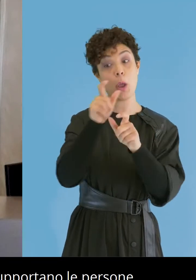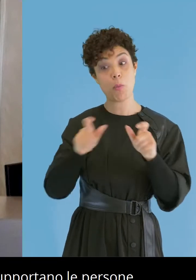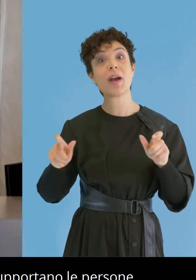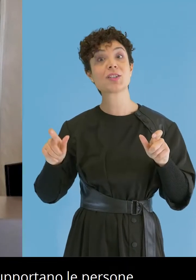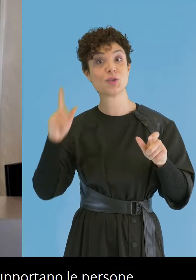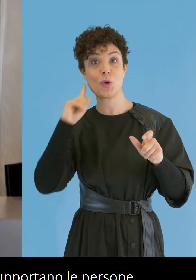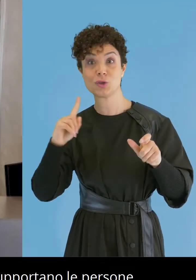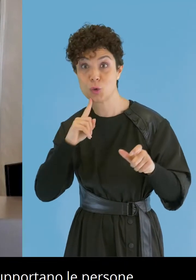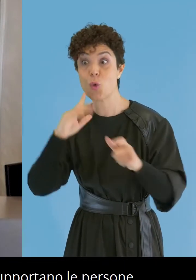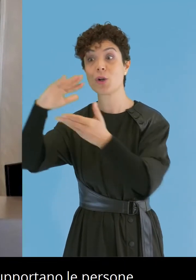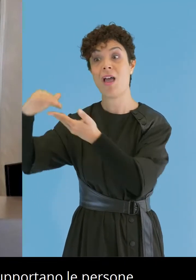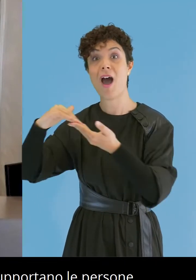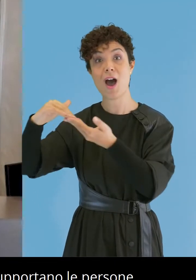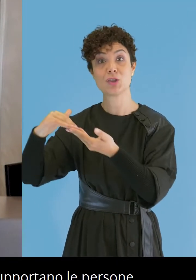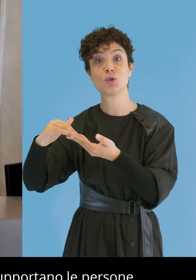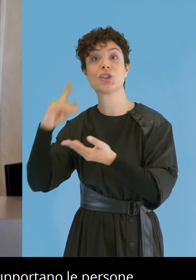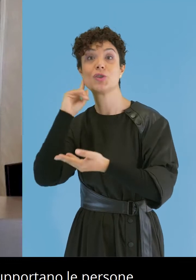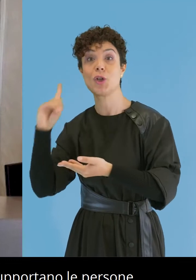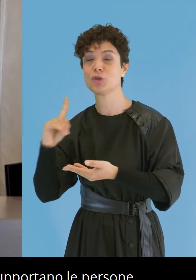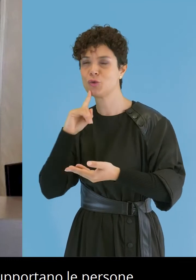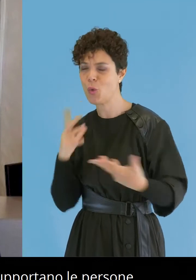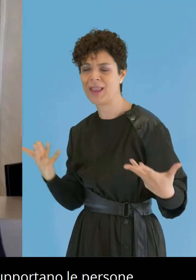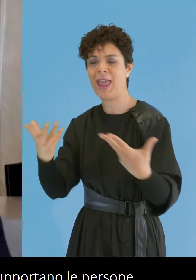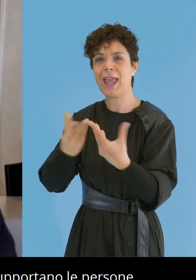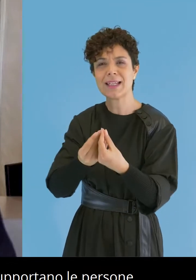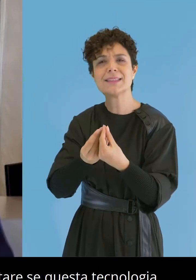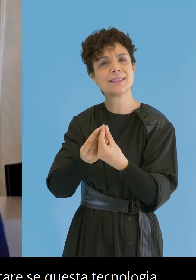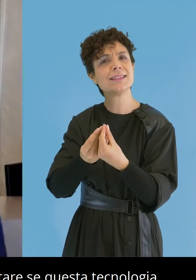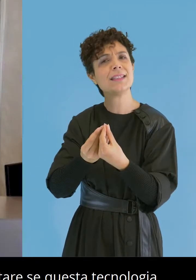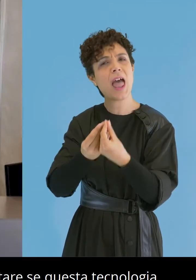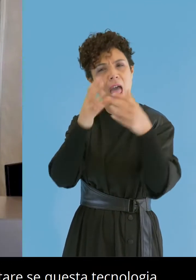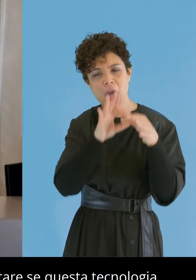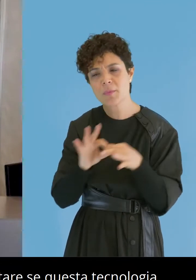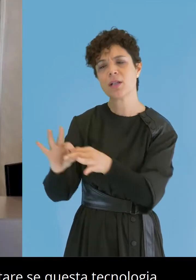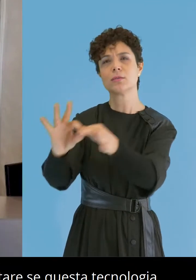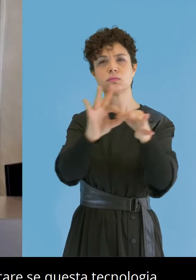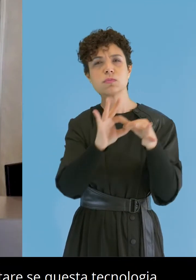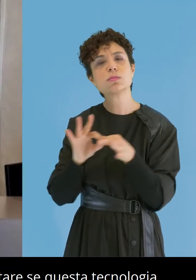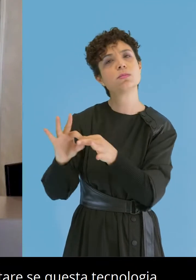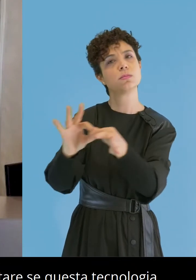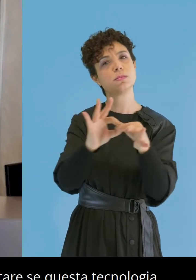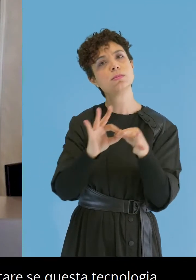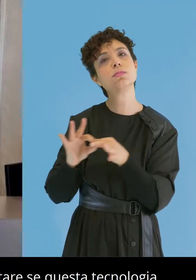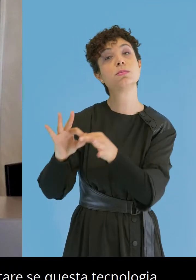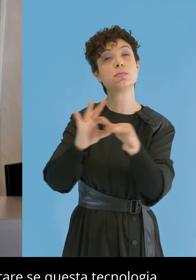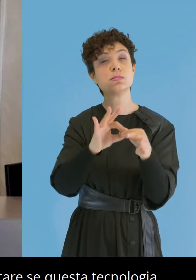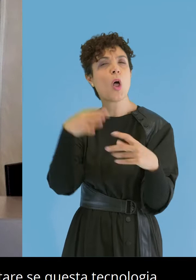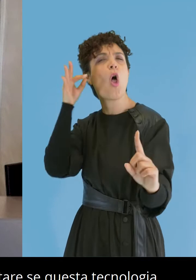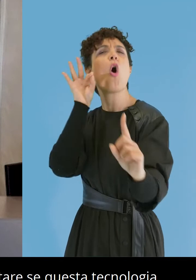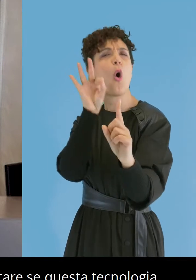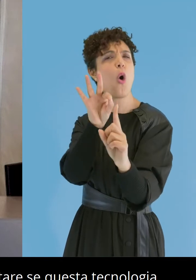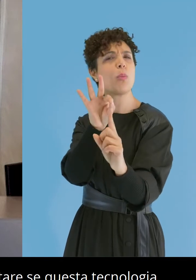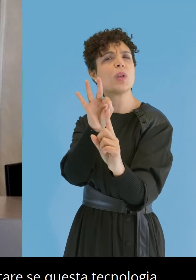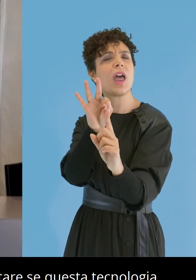persone, con le associazioni che supportano le persone con questa problematica, per vedere e